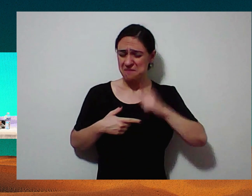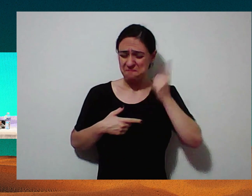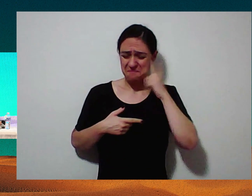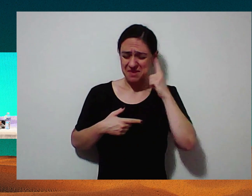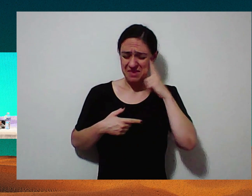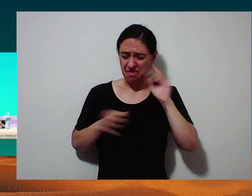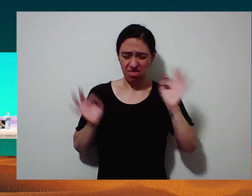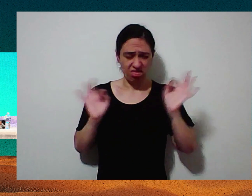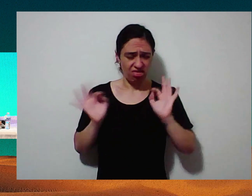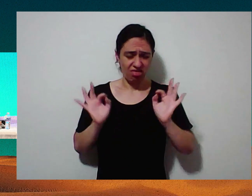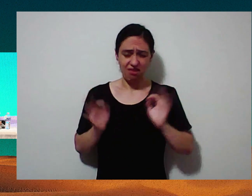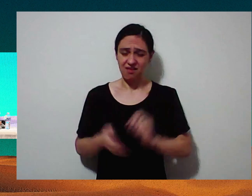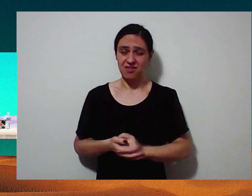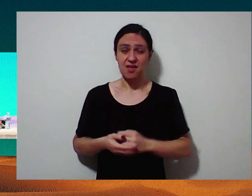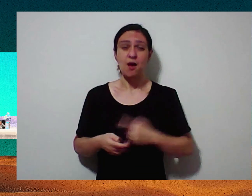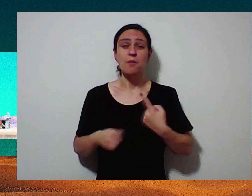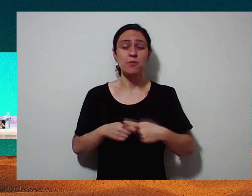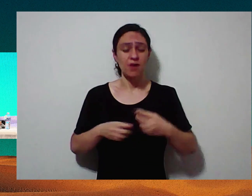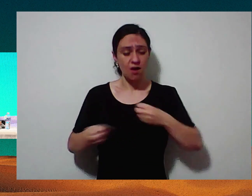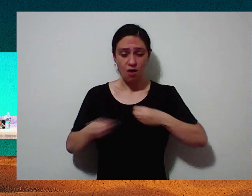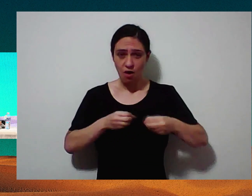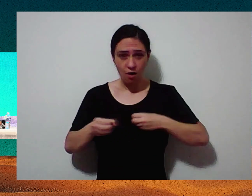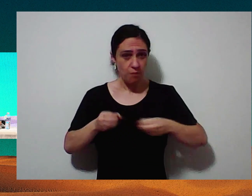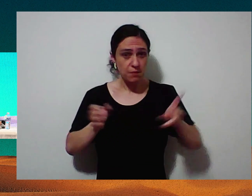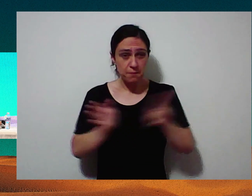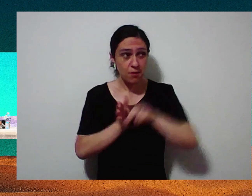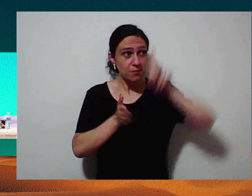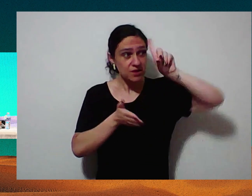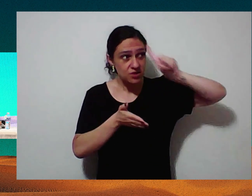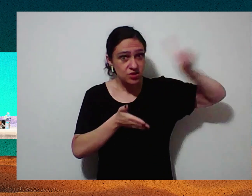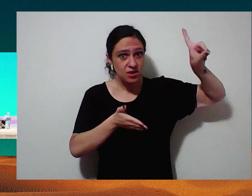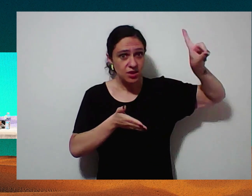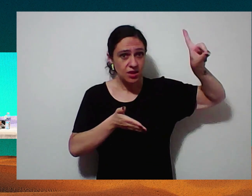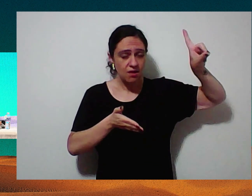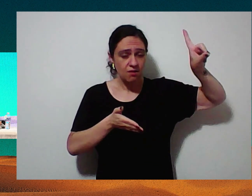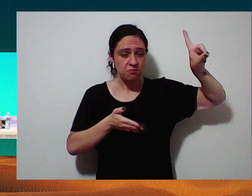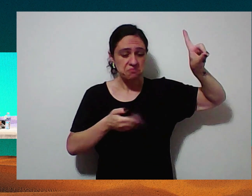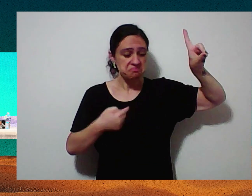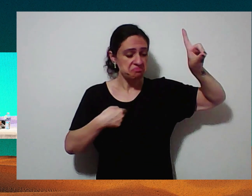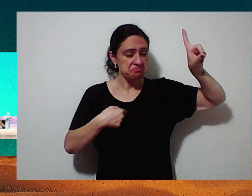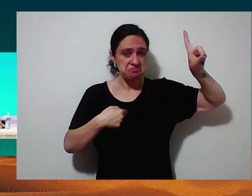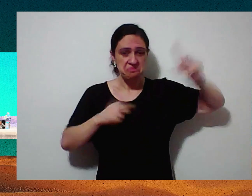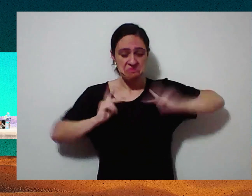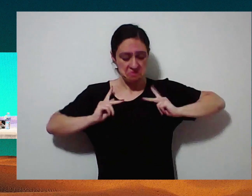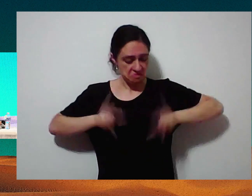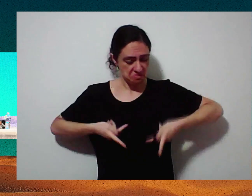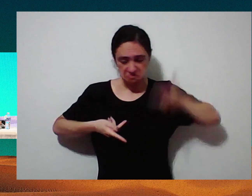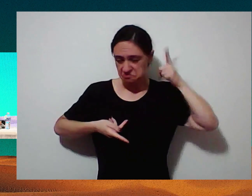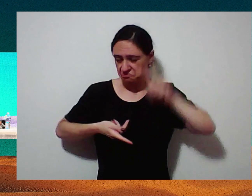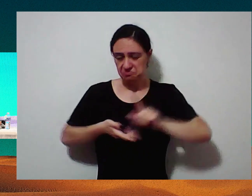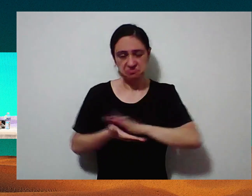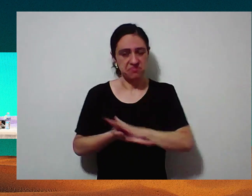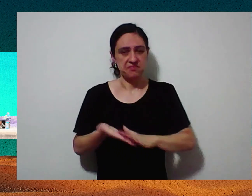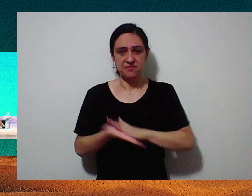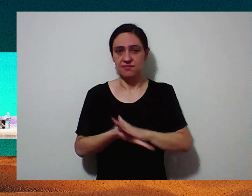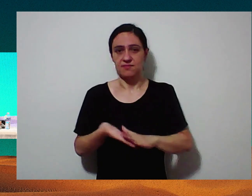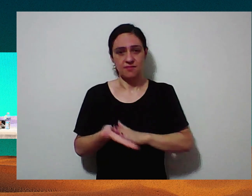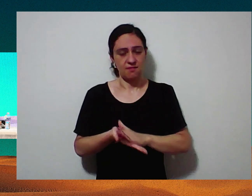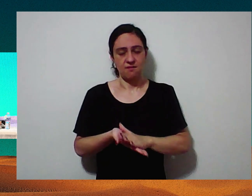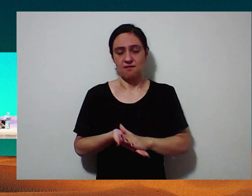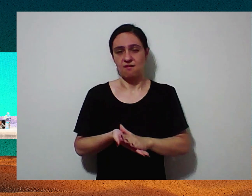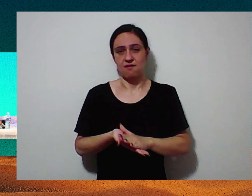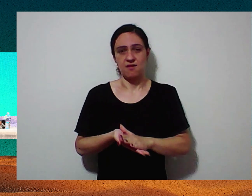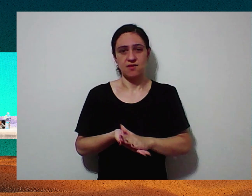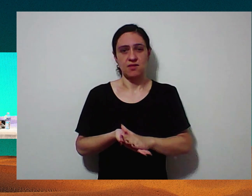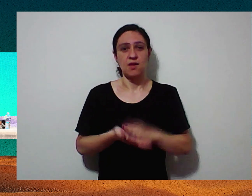obra de Deus não parte de nós. Saints, the work of God does not come from ourselves, Pelo contrário, a nossa